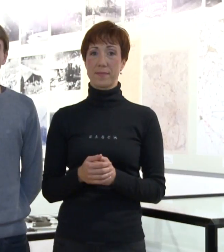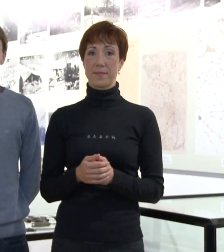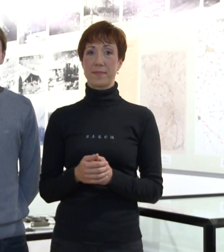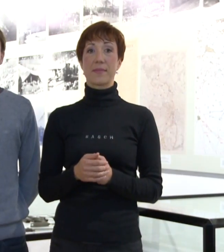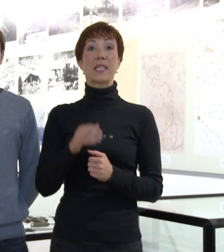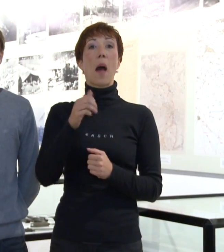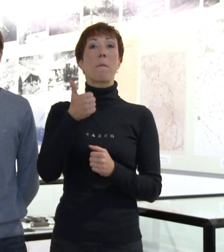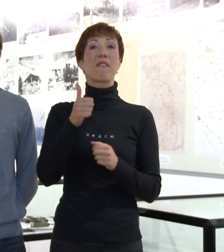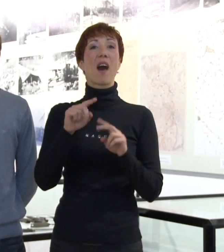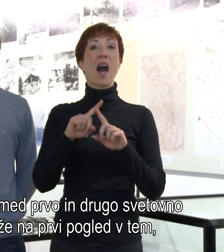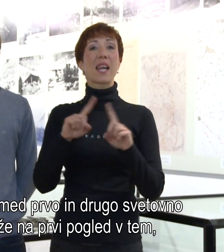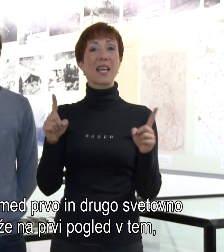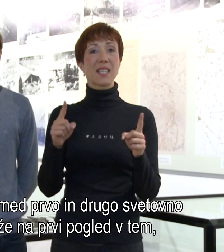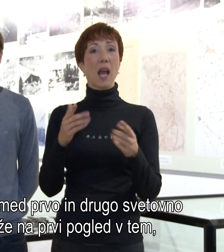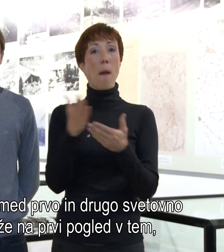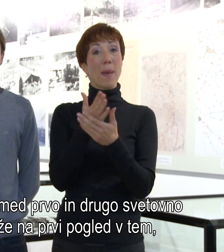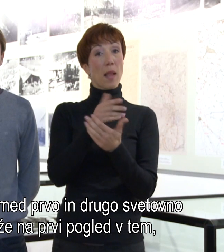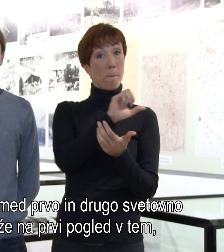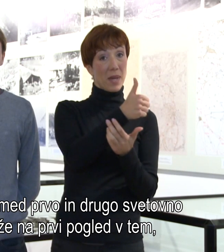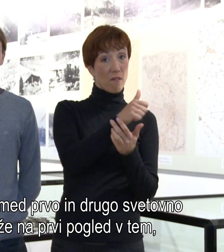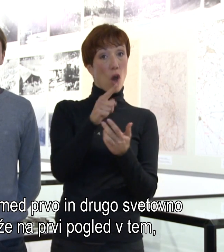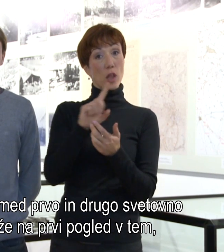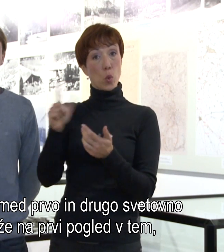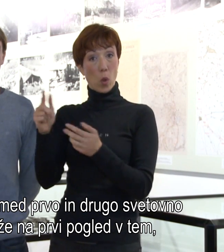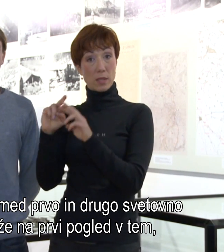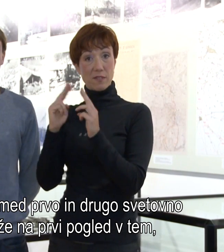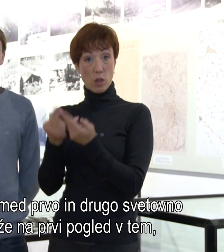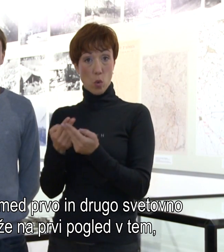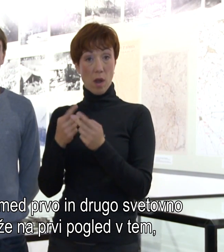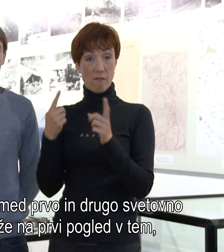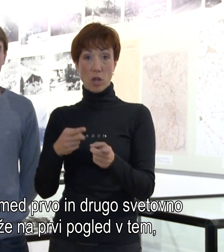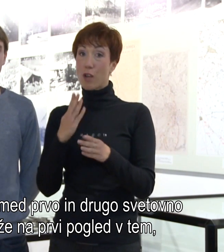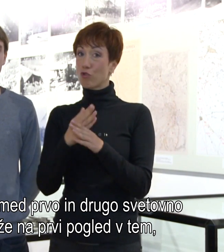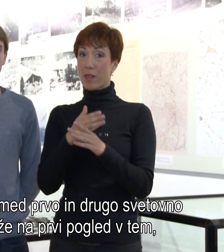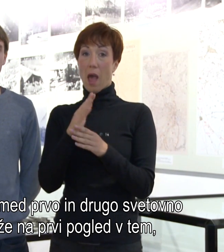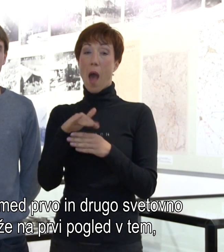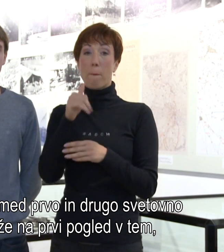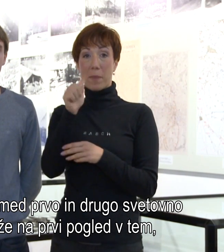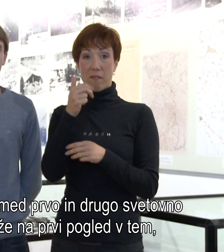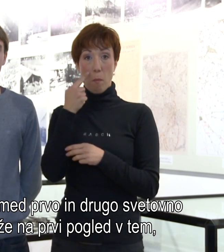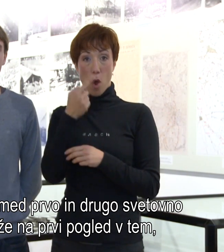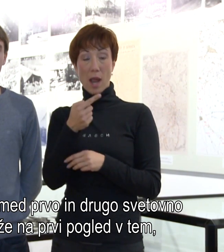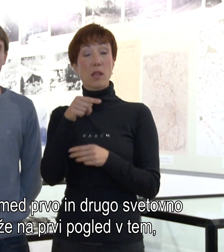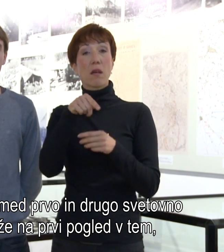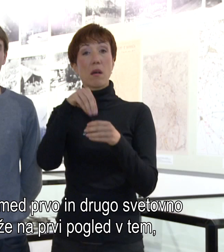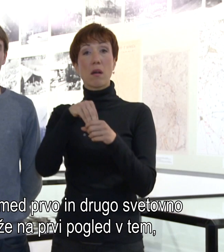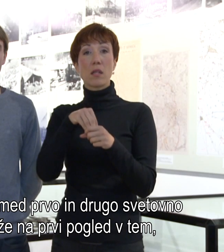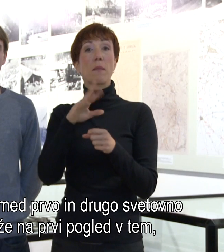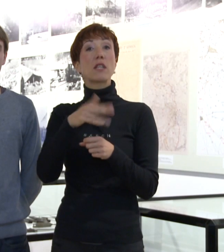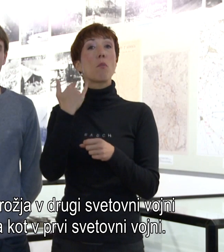Prva razlika med prvo in drugo svetovno vojno je seveda že na prvi pogled v tem, da so bila orožja